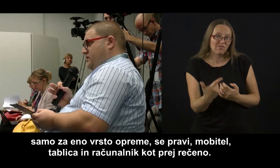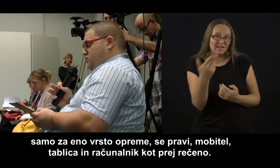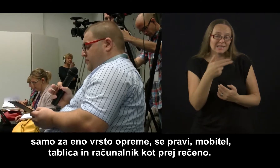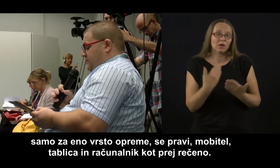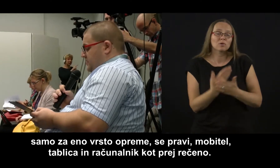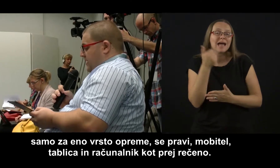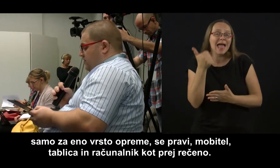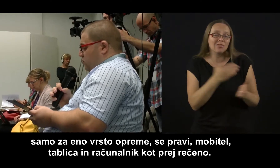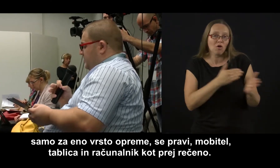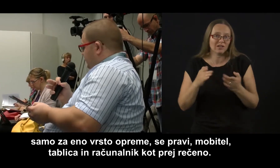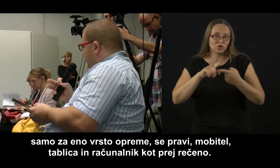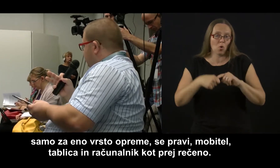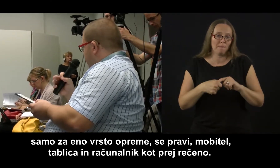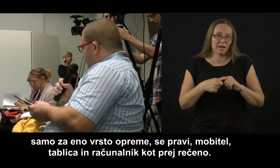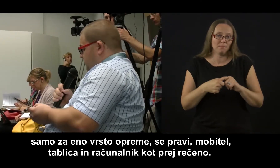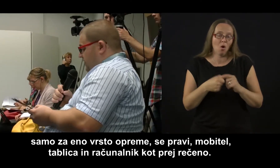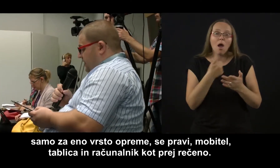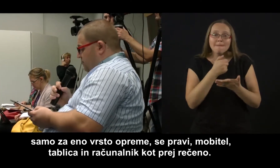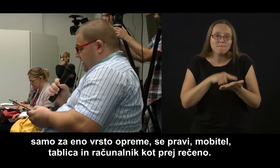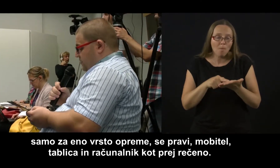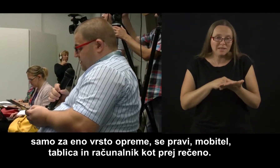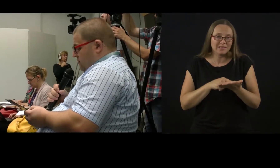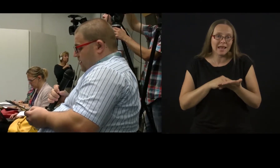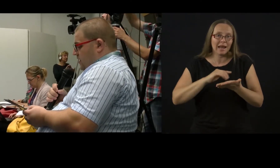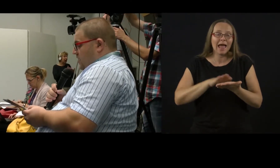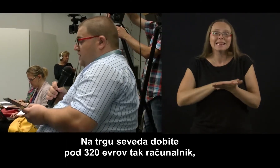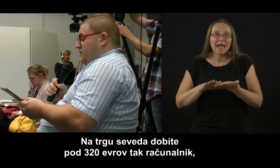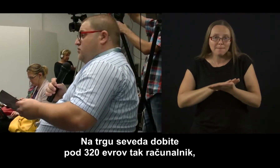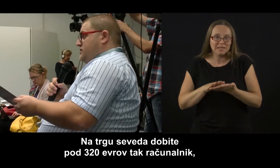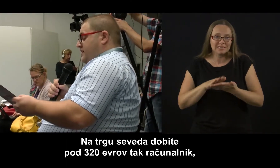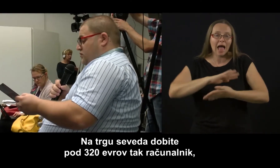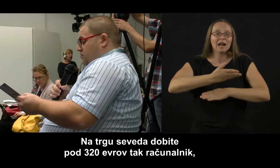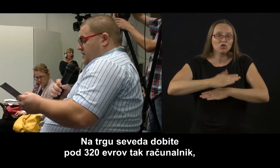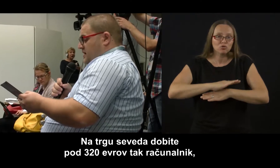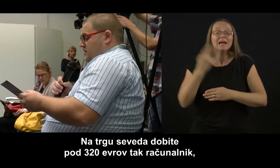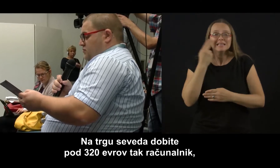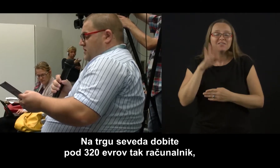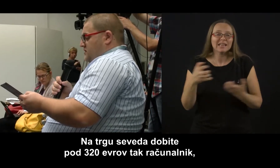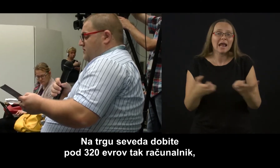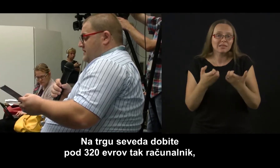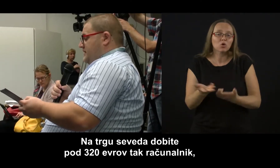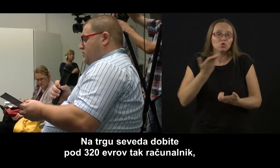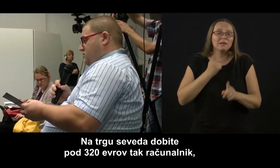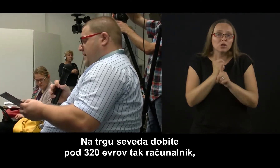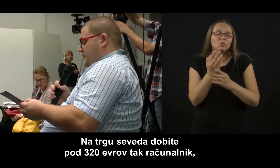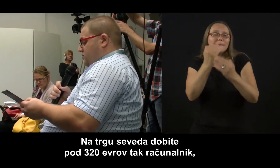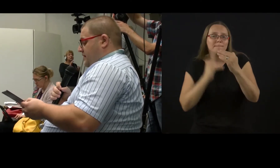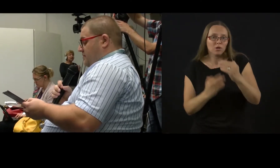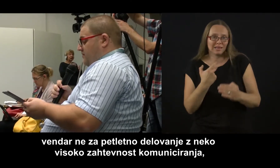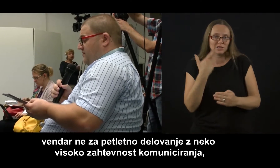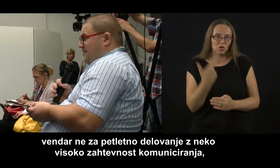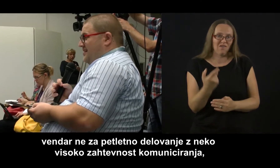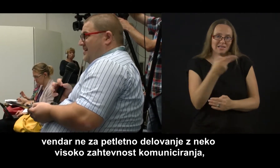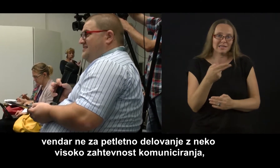za eno vrsto opreme, se pravi mobitel, tablicami kot računalniku prerečeno. Na trgu seveda dobite izpod 320 evrov tak